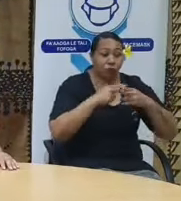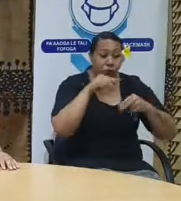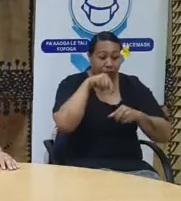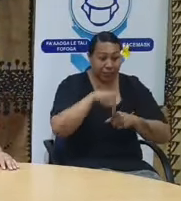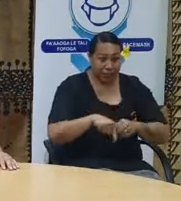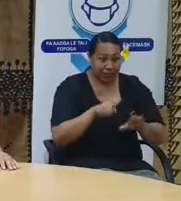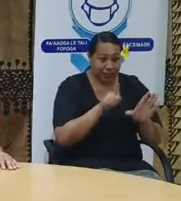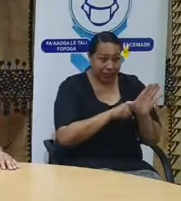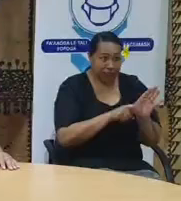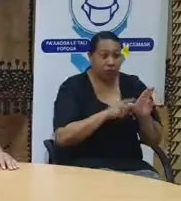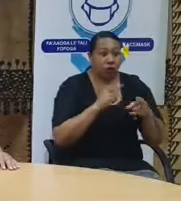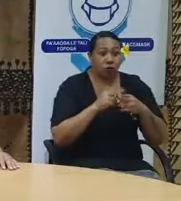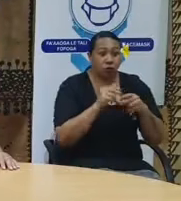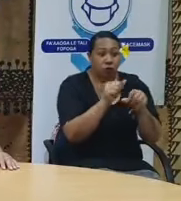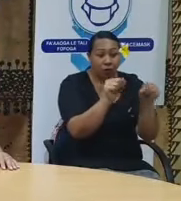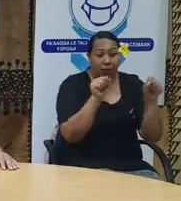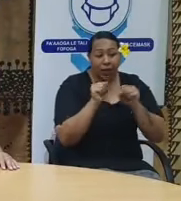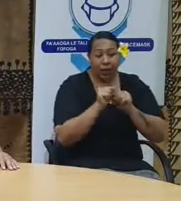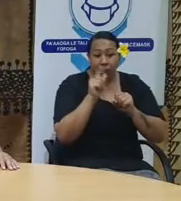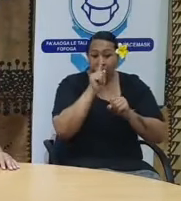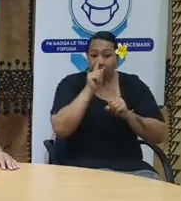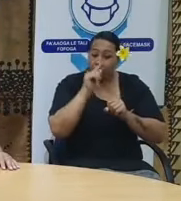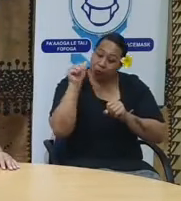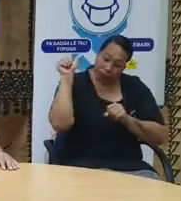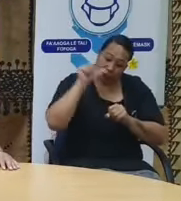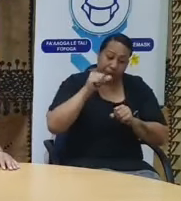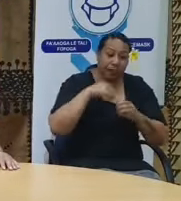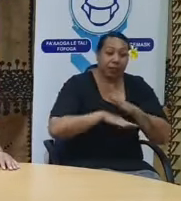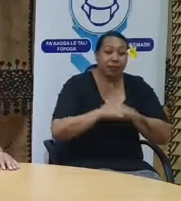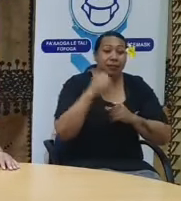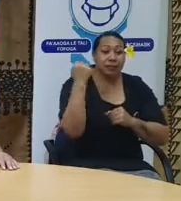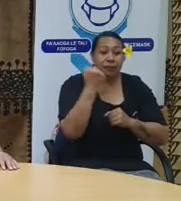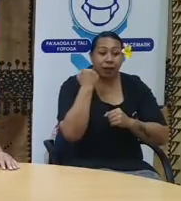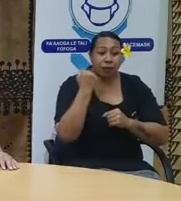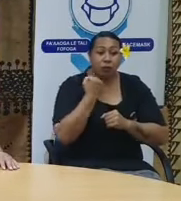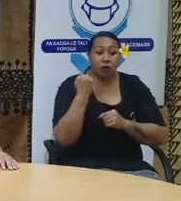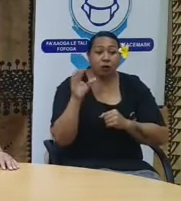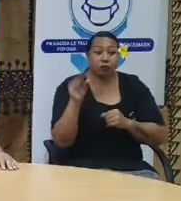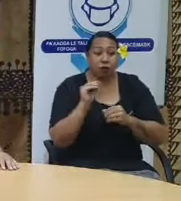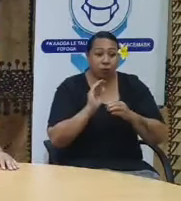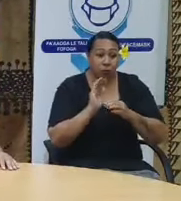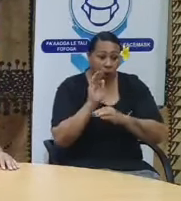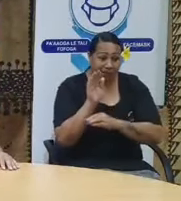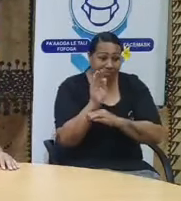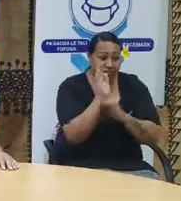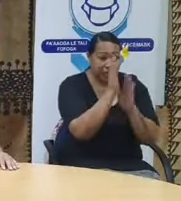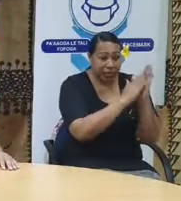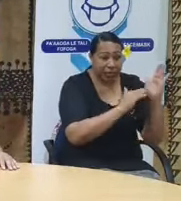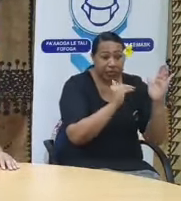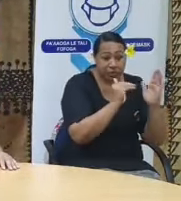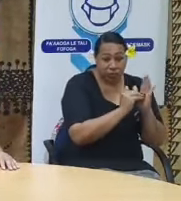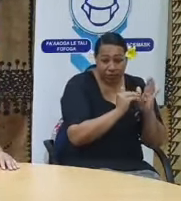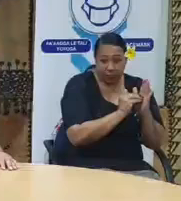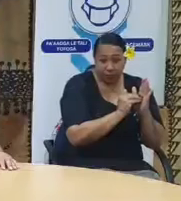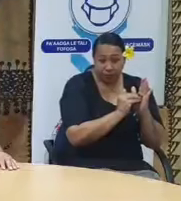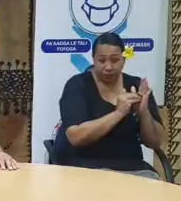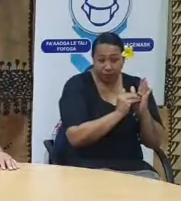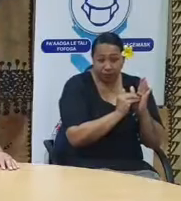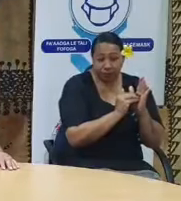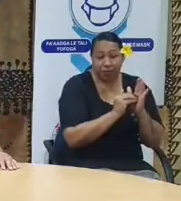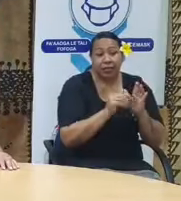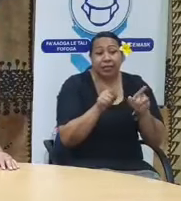tātou tangata. Ia o sā i a tunu e mamau, e le ngata i Niusila. Ia e whapea fōi i a le